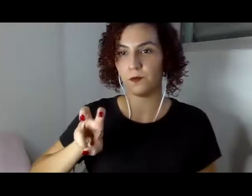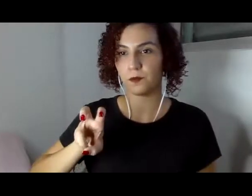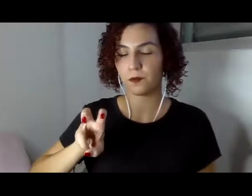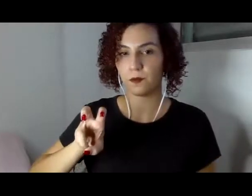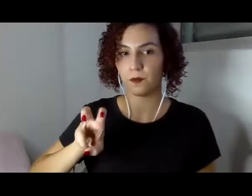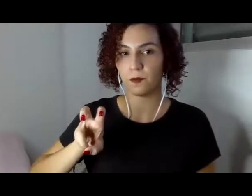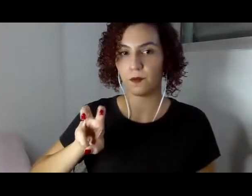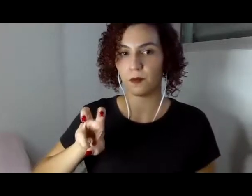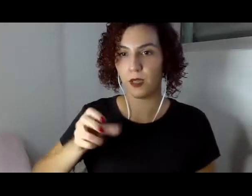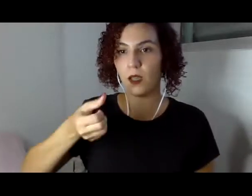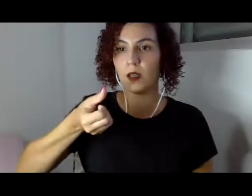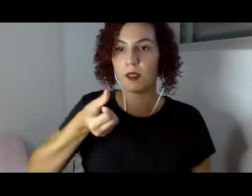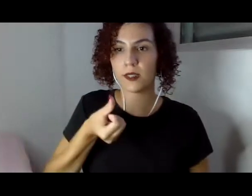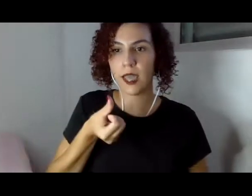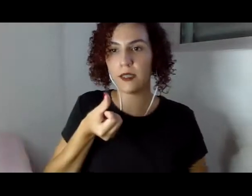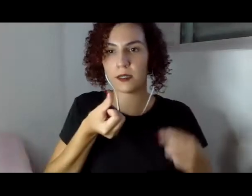5.